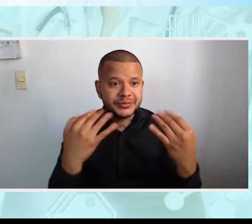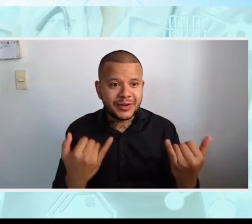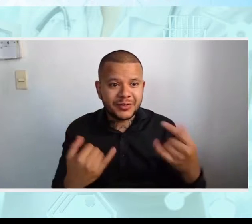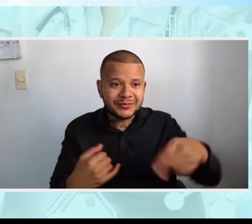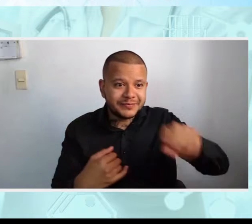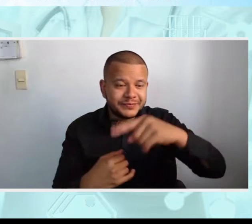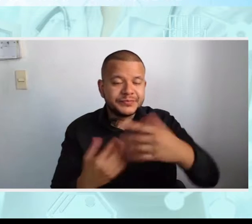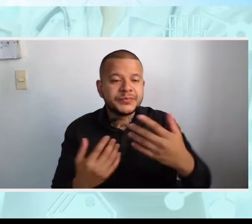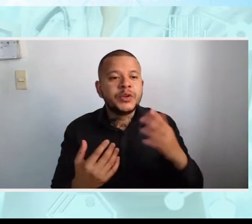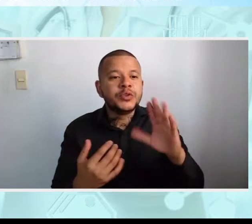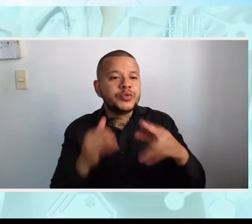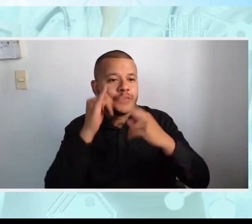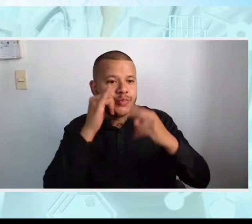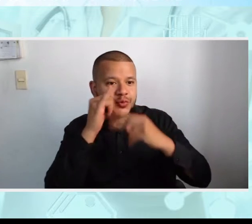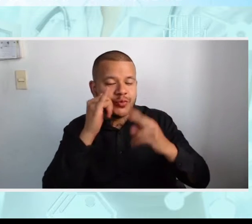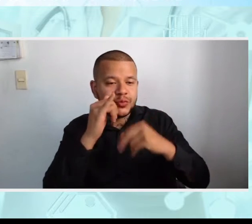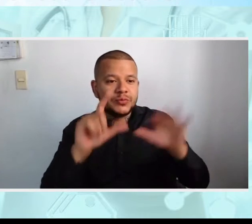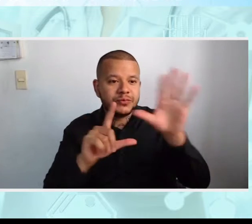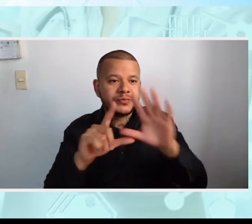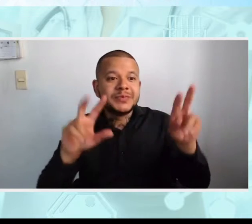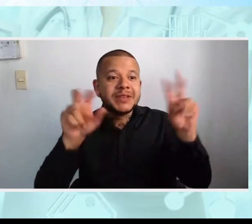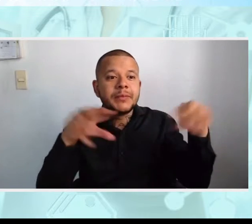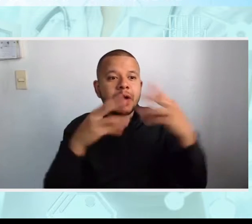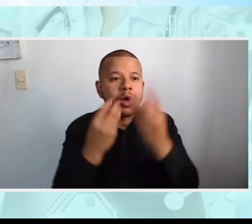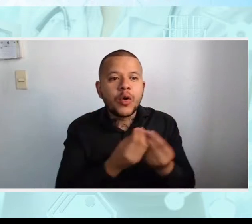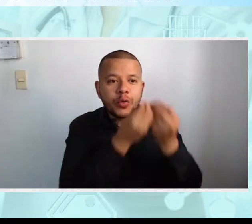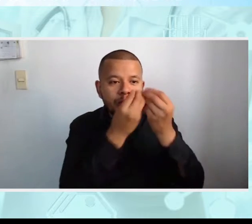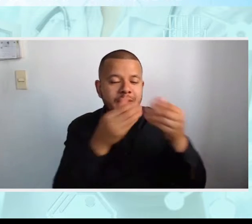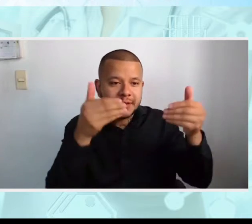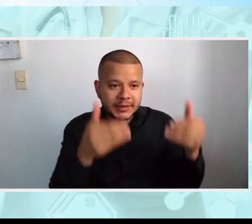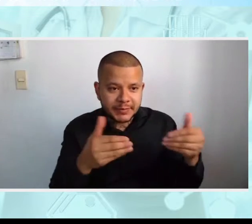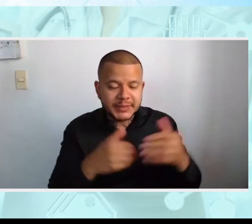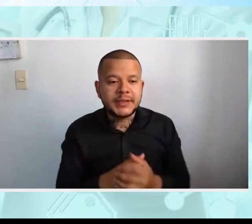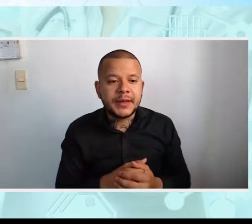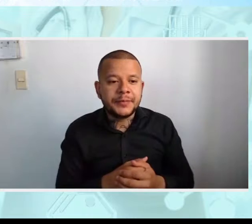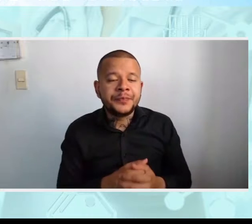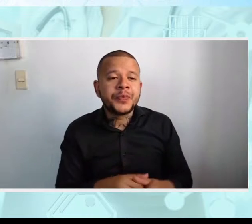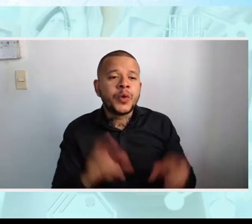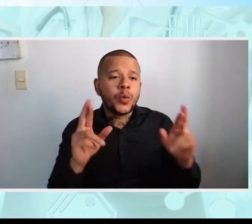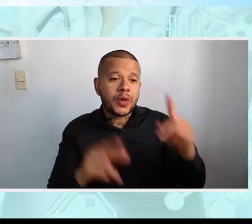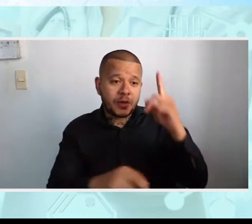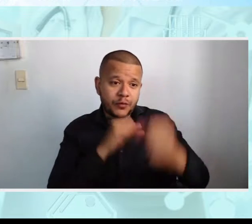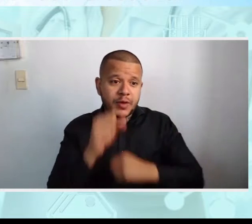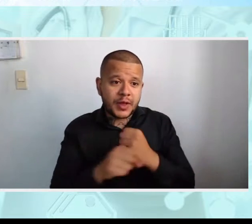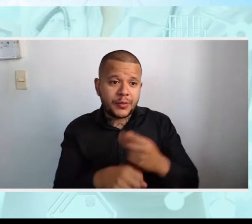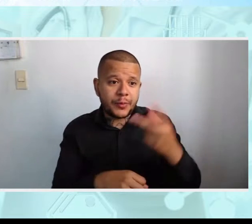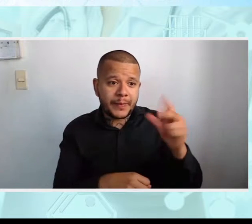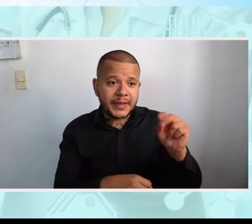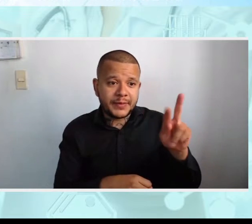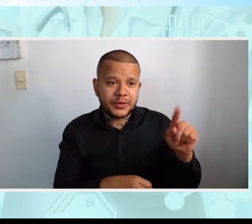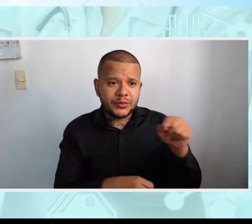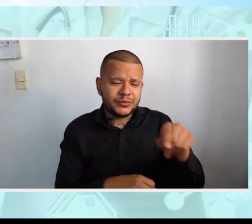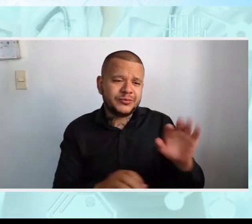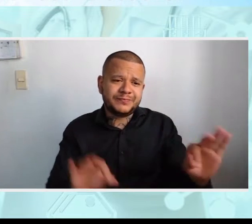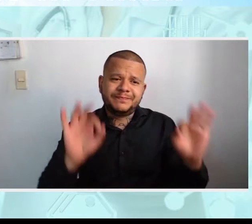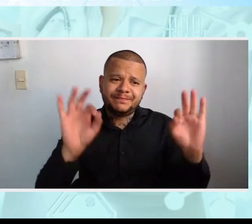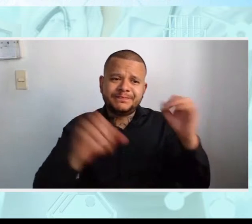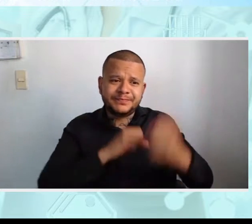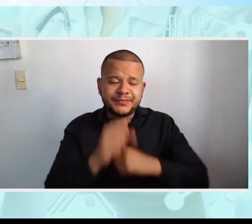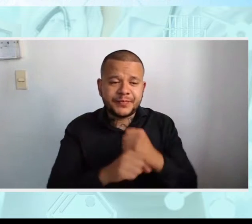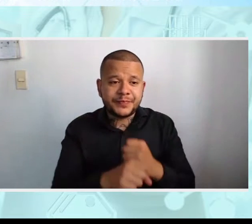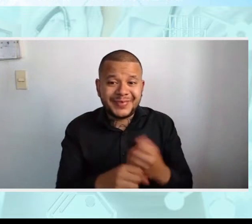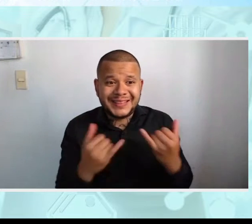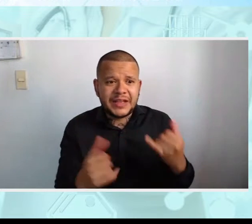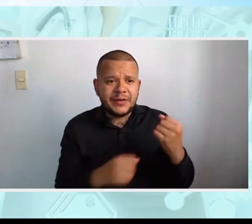canal de YouTube, Consejería Discapacidad, sea un año increíble después de este año